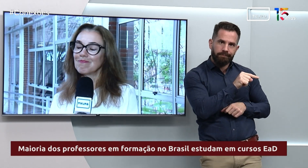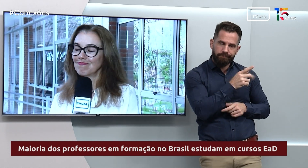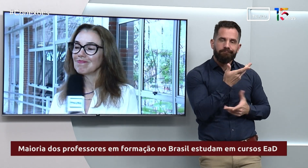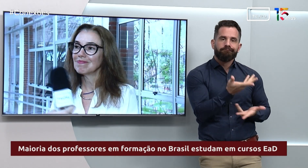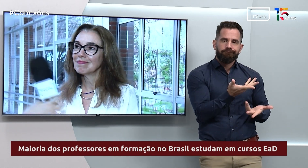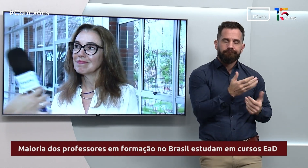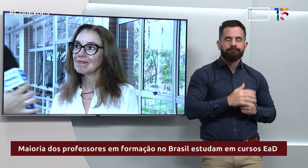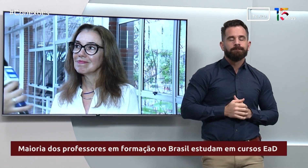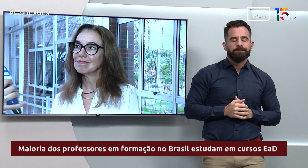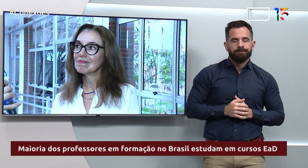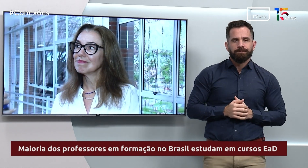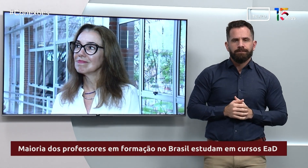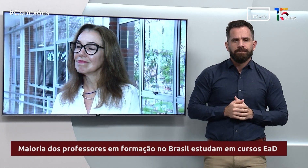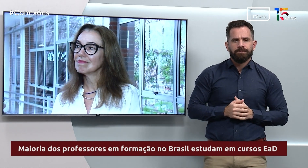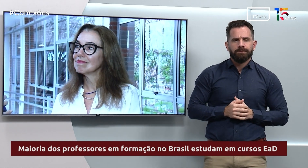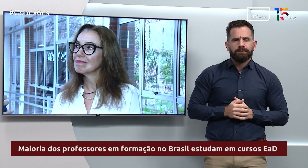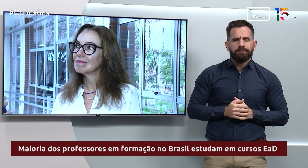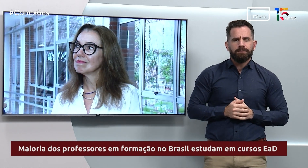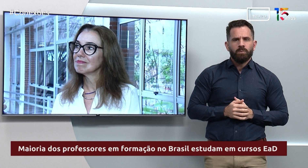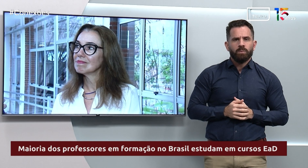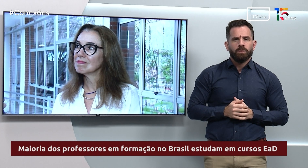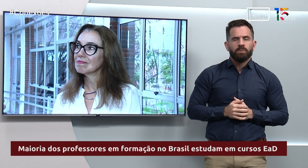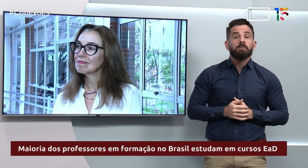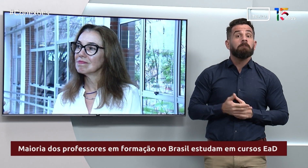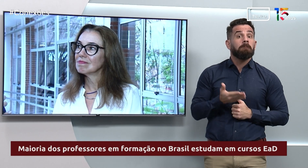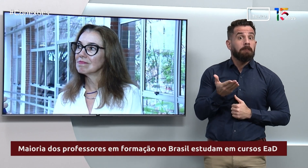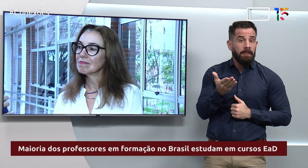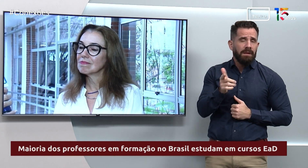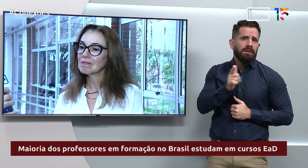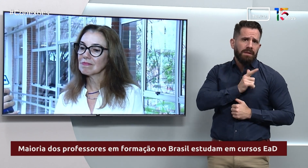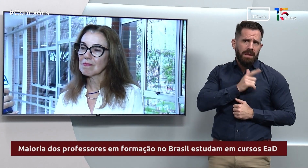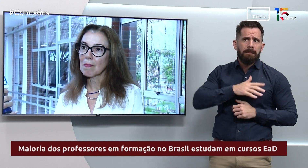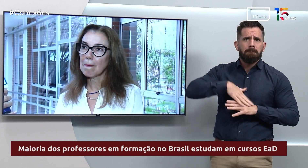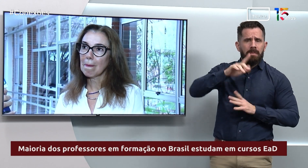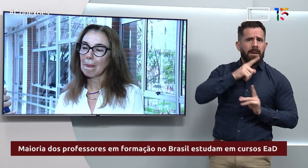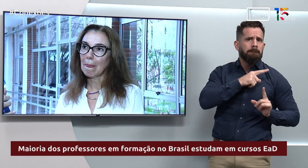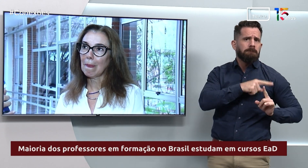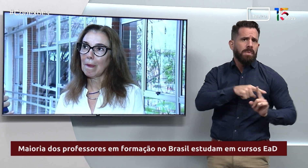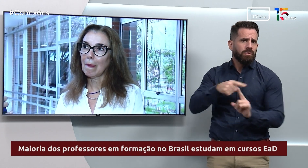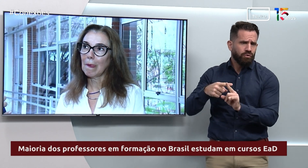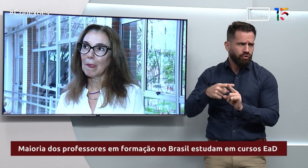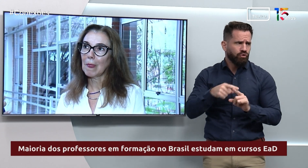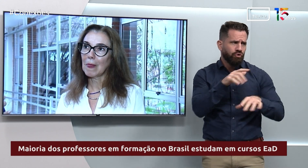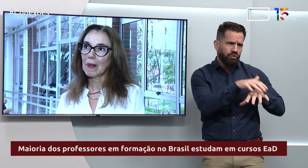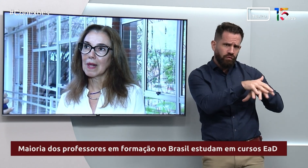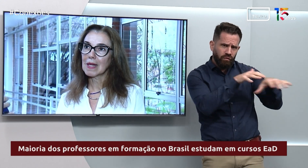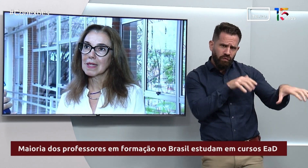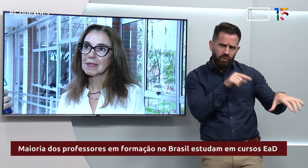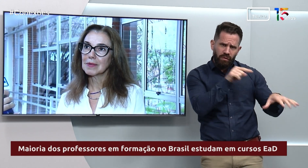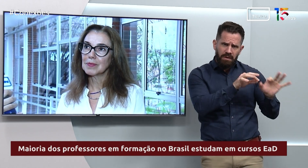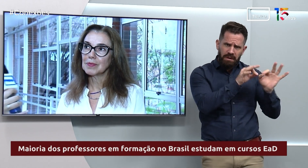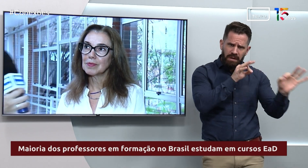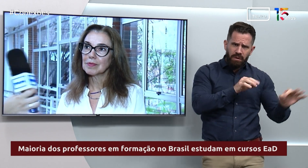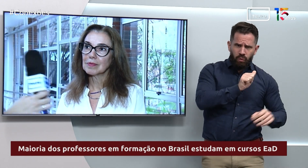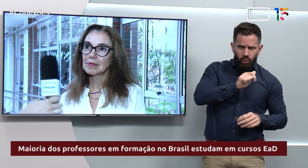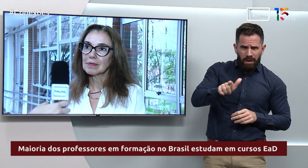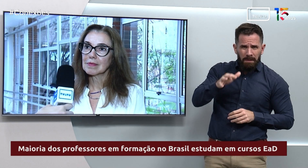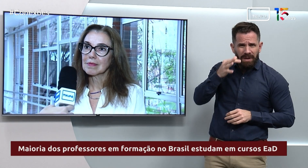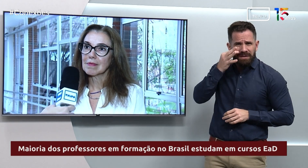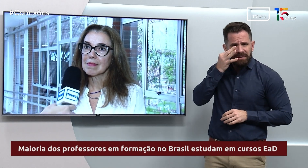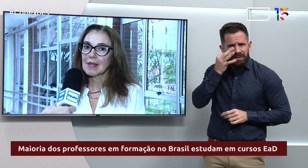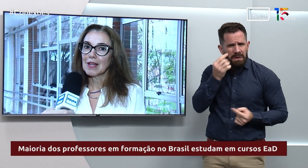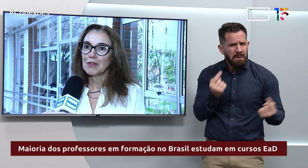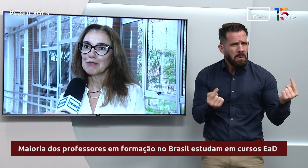presenciais. E pode-se dizer que há mais vantagens em cursos EAD do que cursos presenciais?